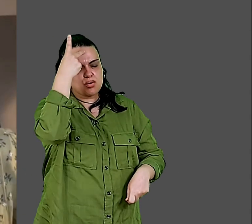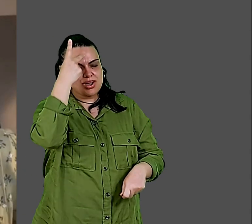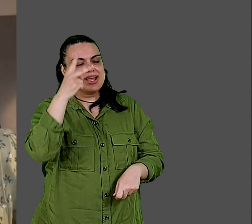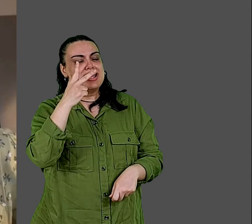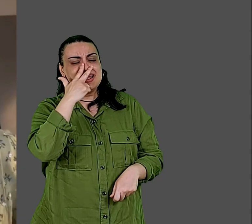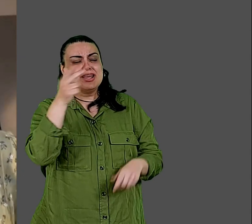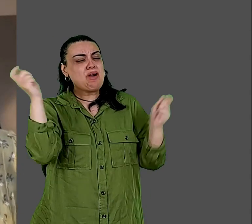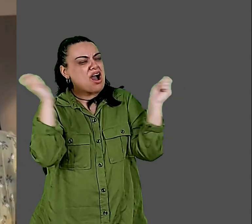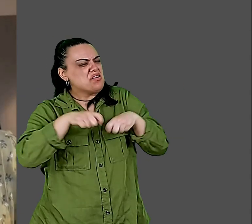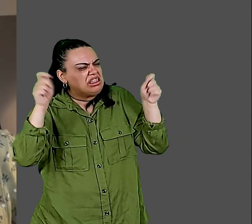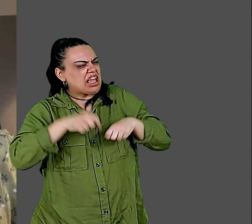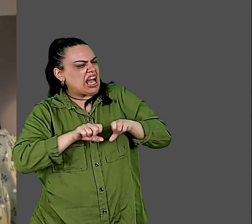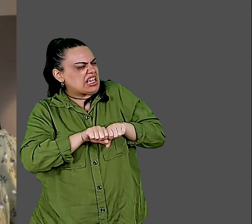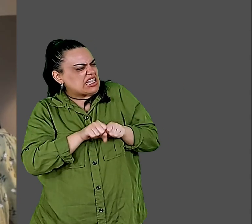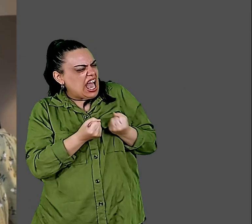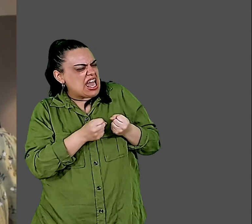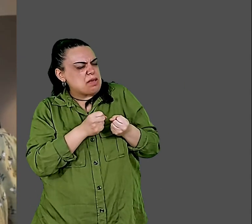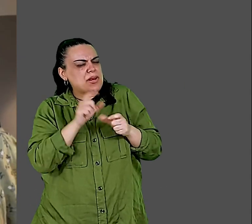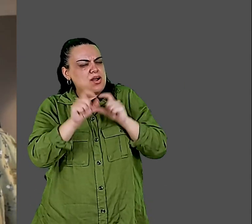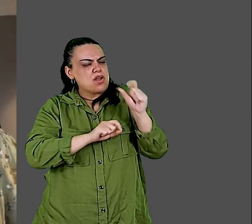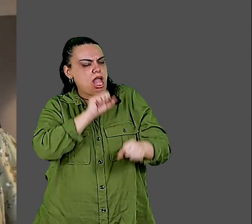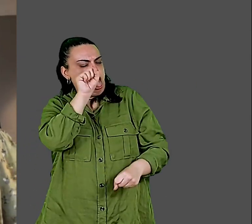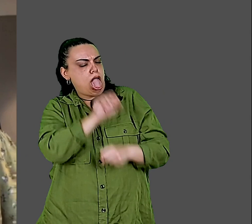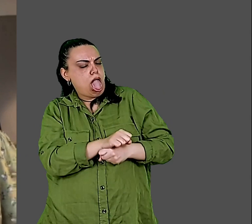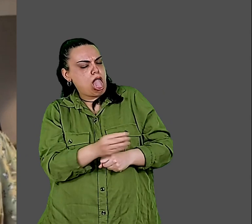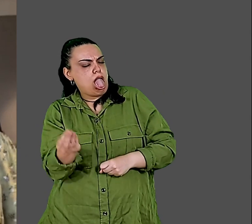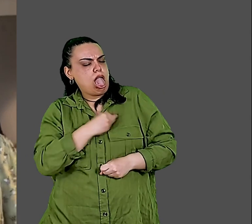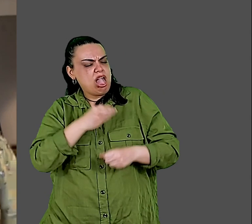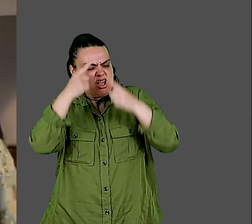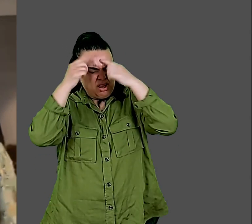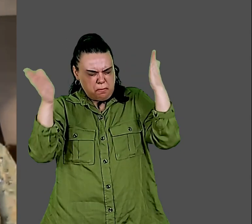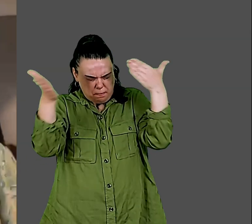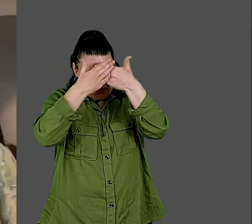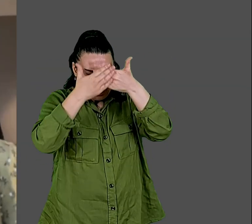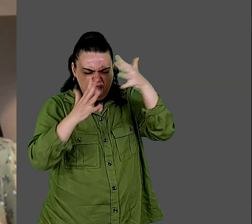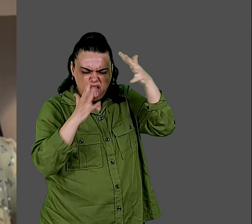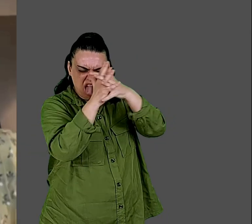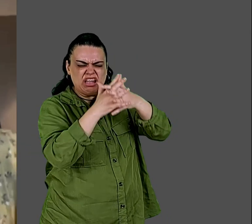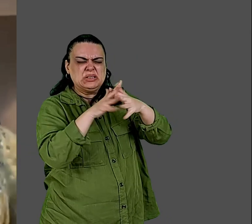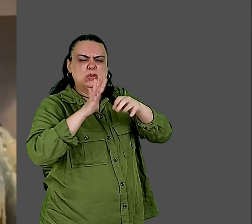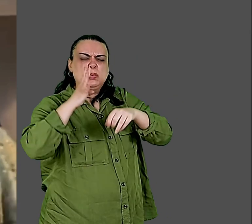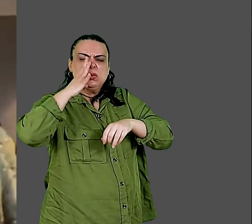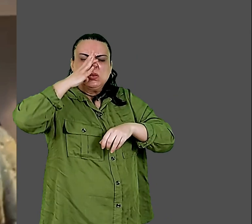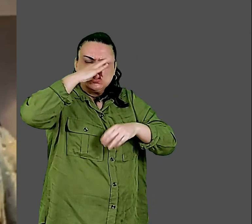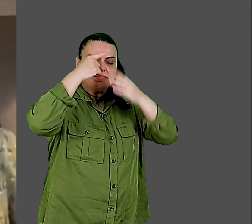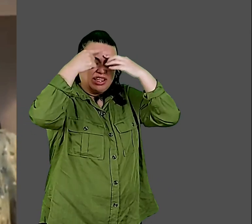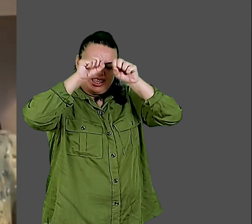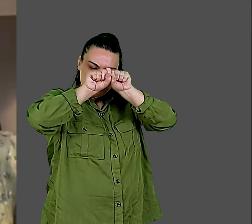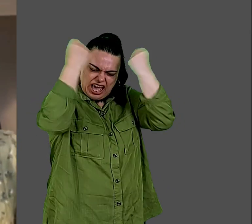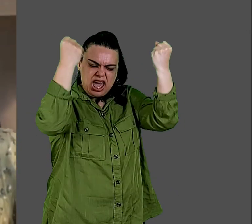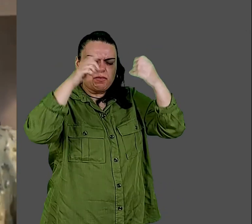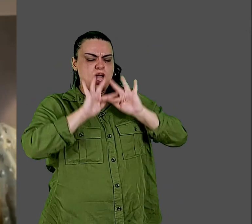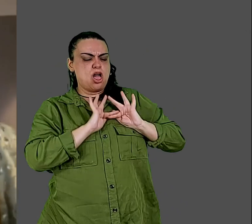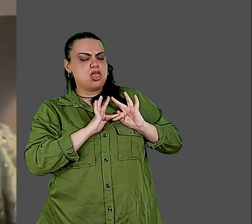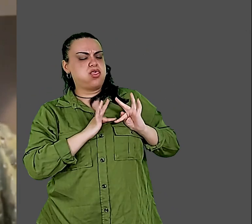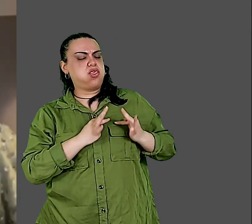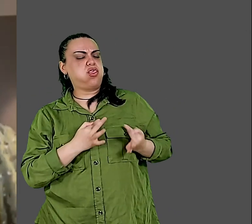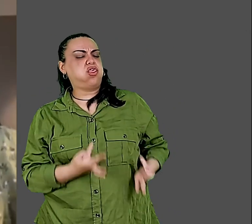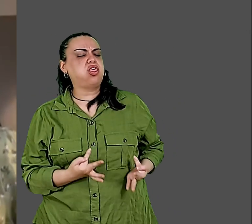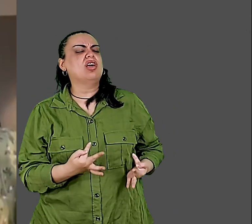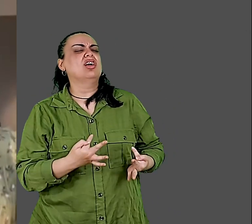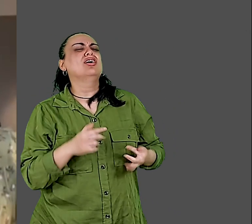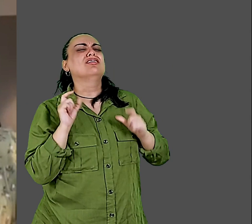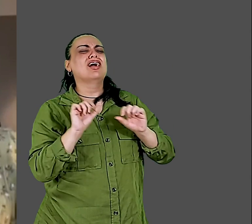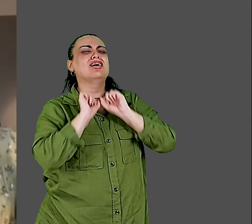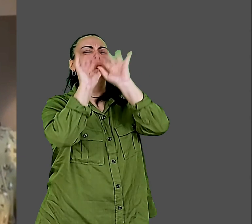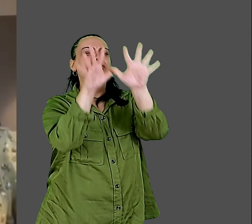esmiuça a penha, vai quebrando toda a cauterização nesta tarde, meu Deus, e vai glorificando o teu nome na vida de todos